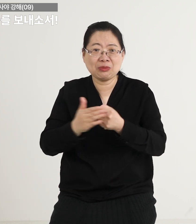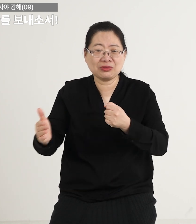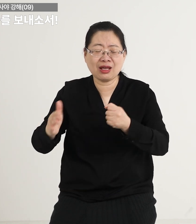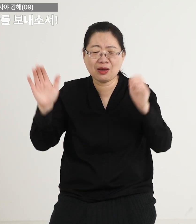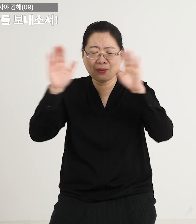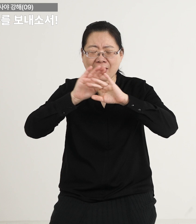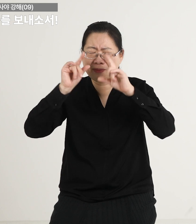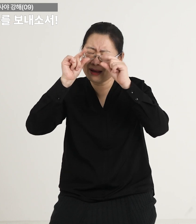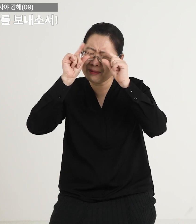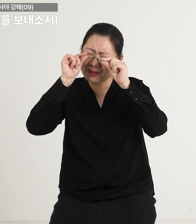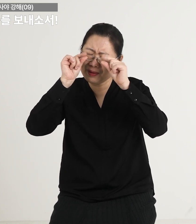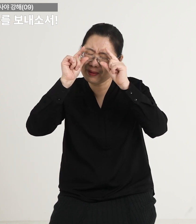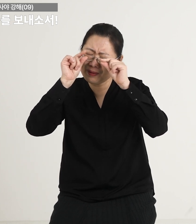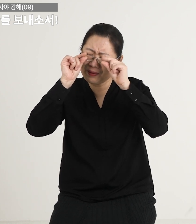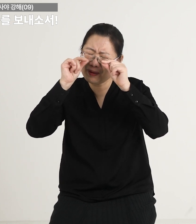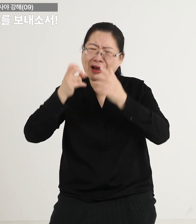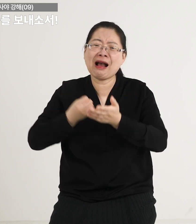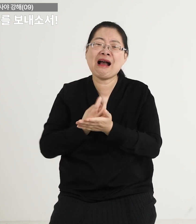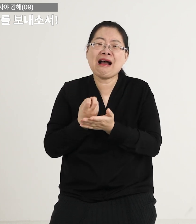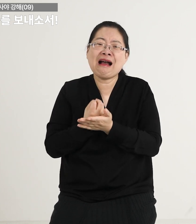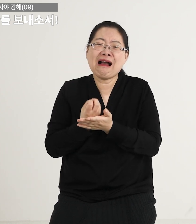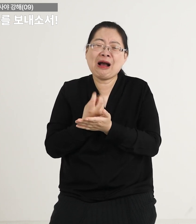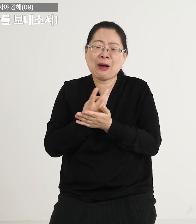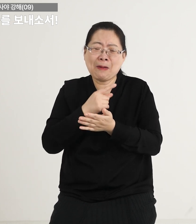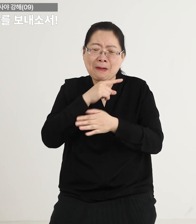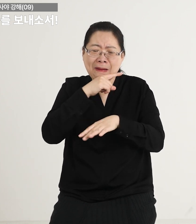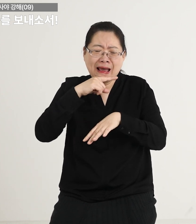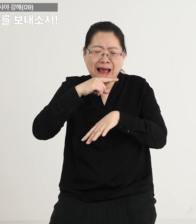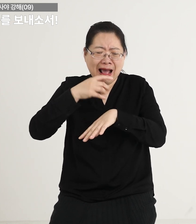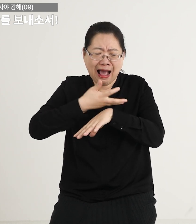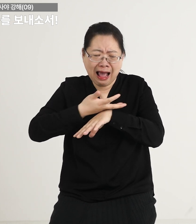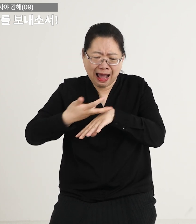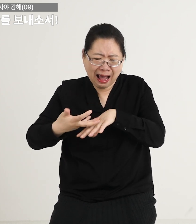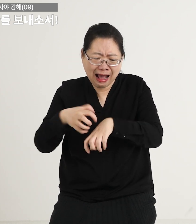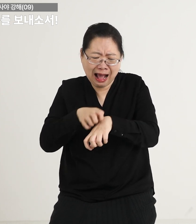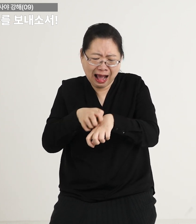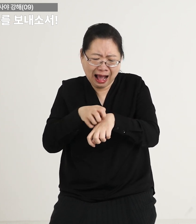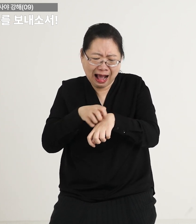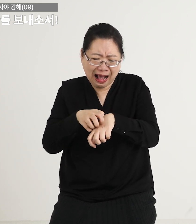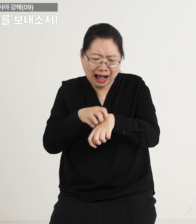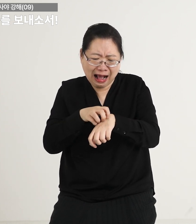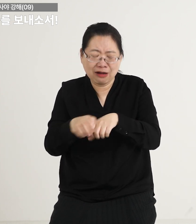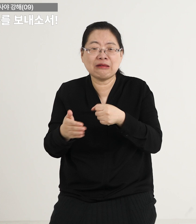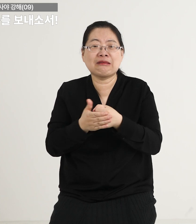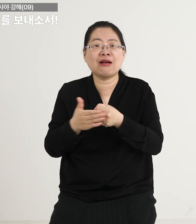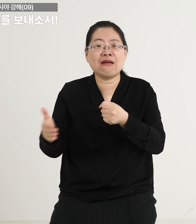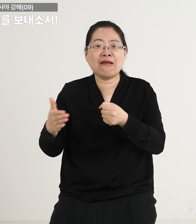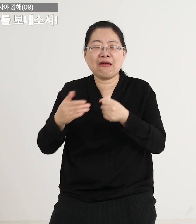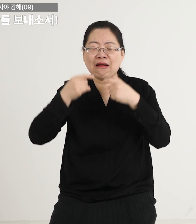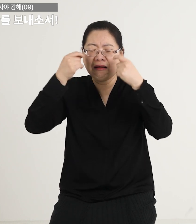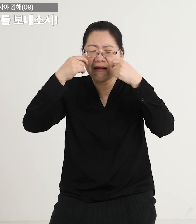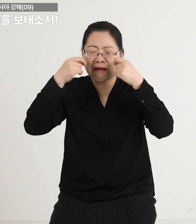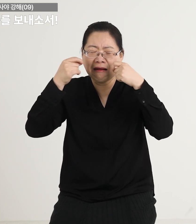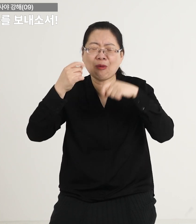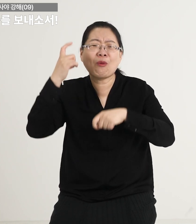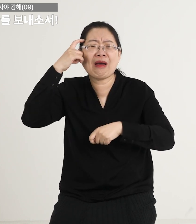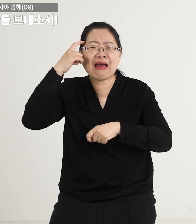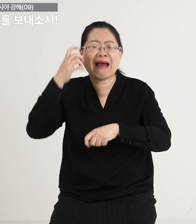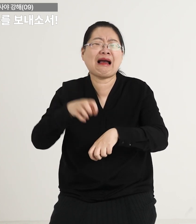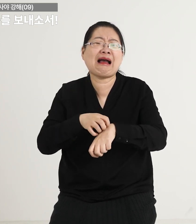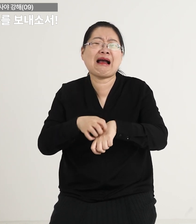잠을 못 자는 거예요. 막 몸을 피가 철철 나도록 긁고 하니까 울고